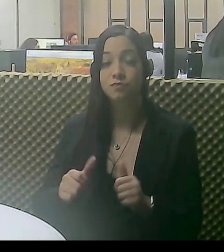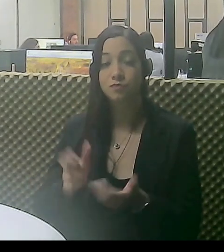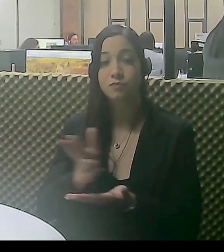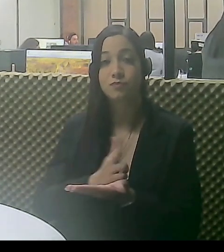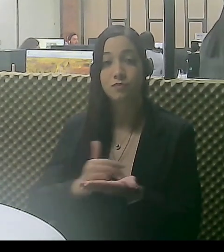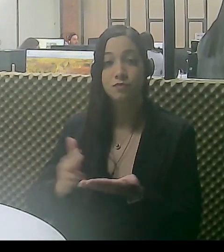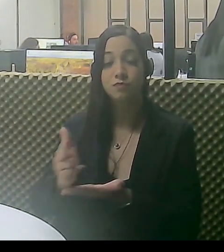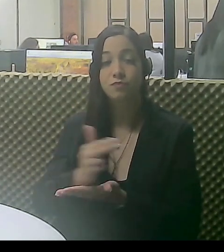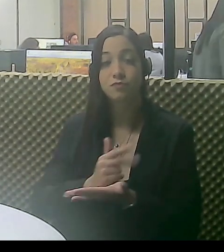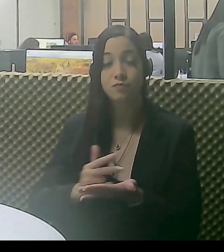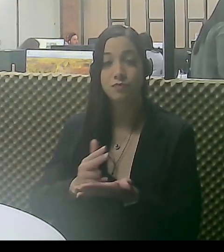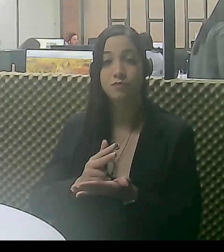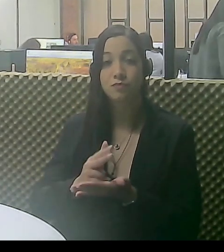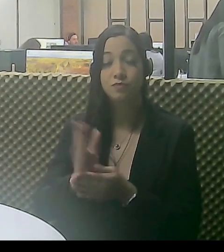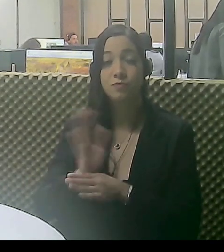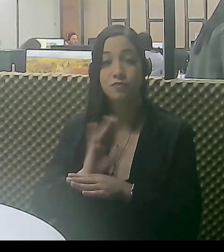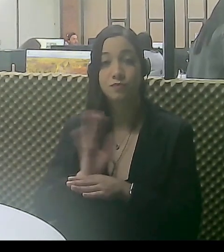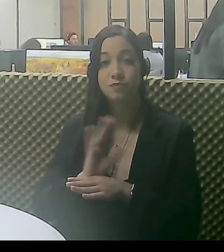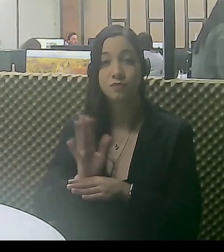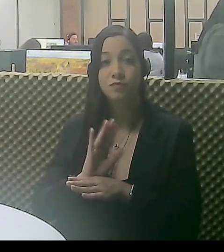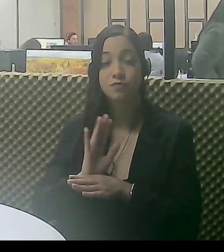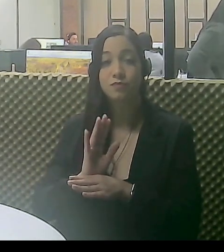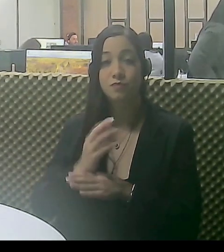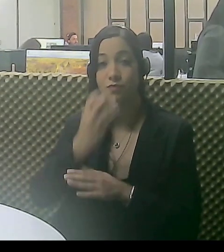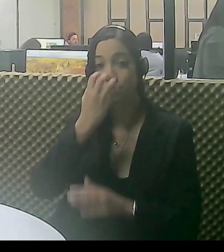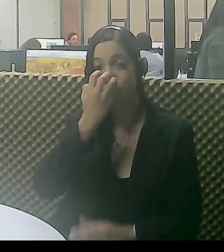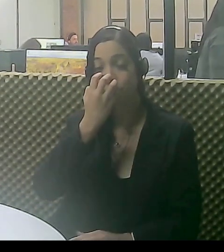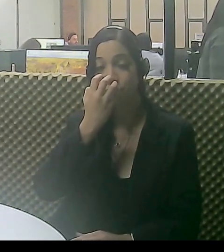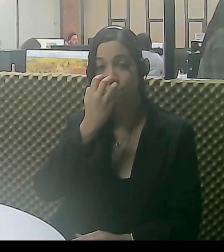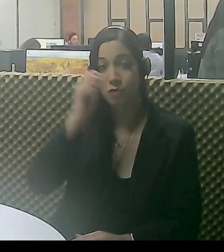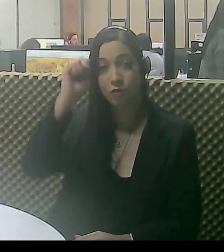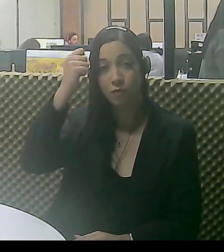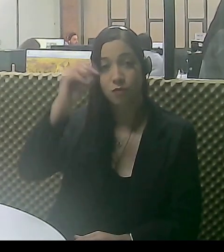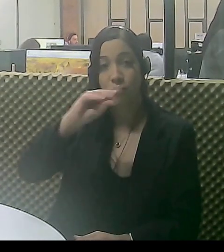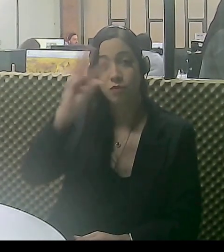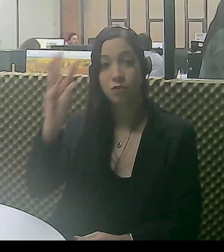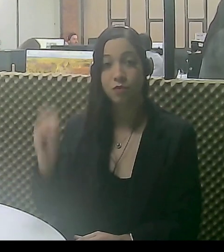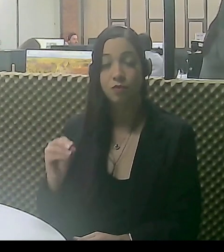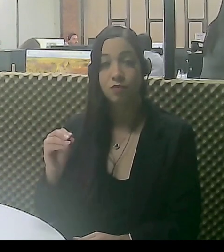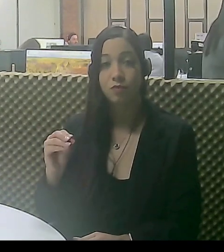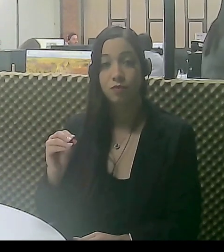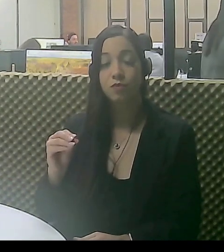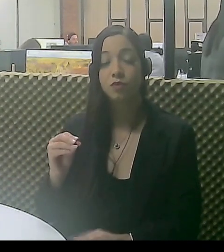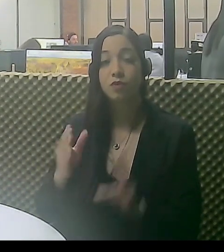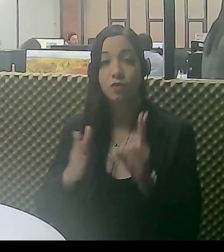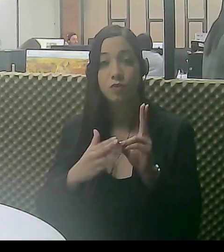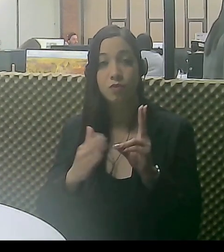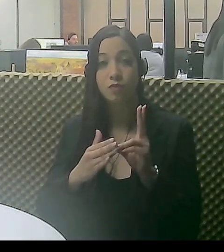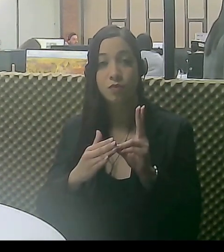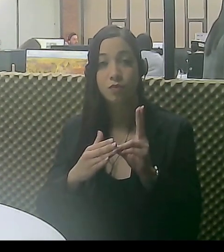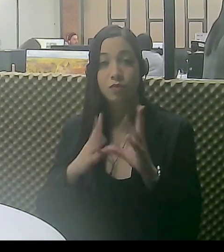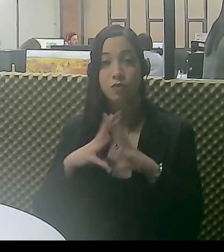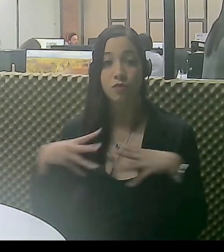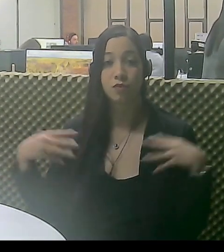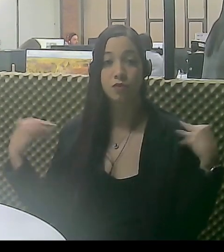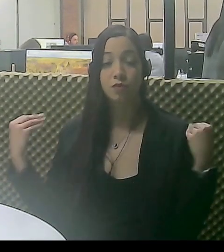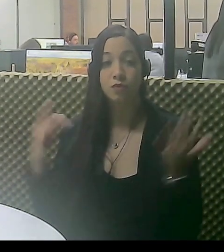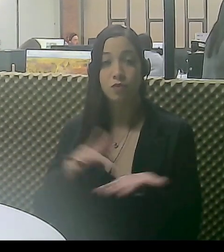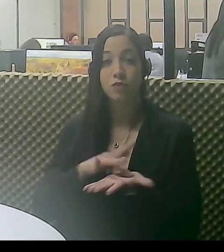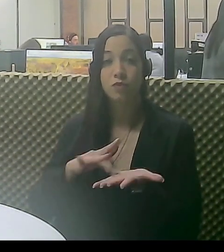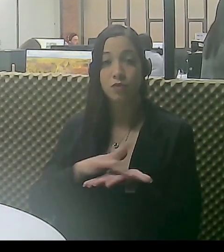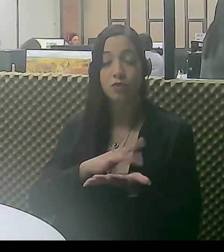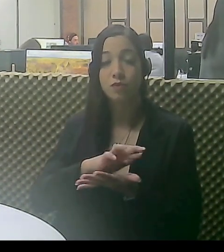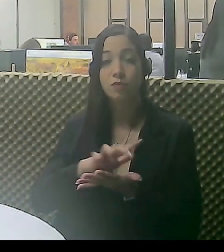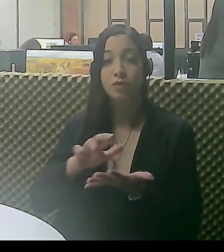design, audiovisual, circo, cultura afro-brasileira, etnia indígena, ciganos e outras